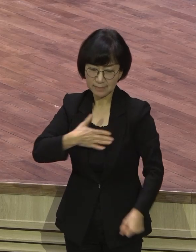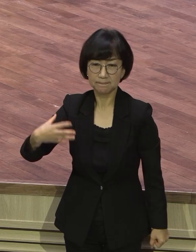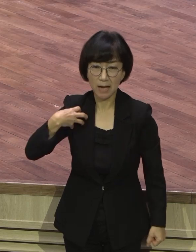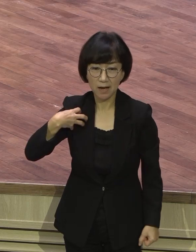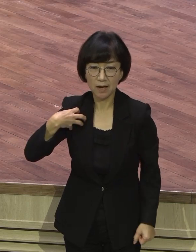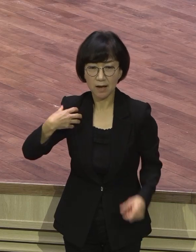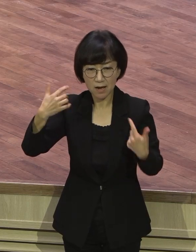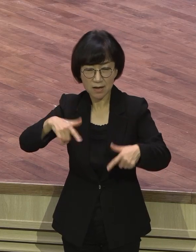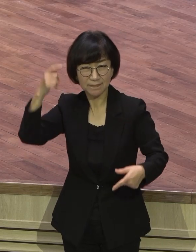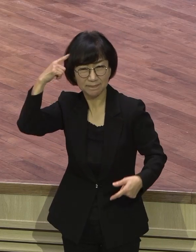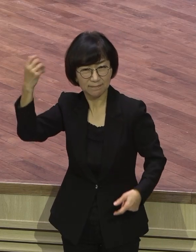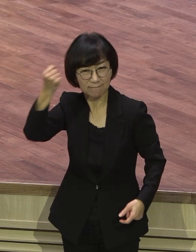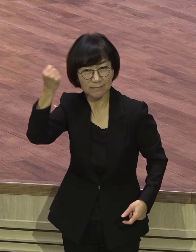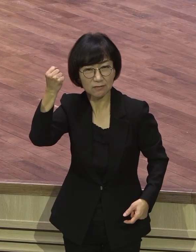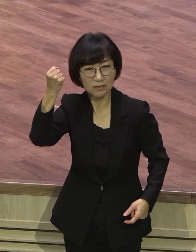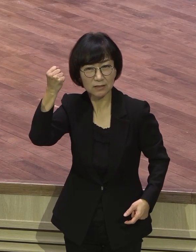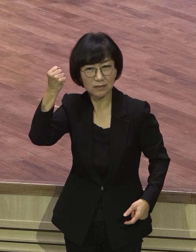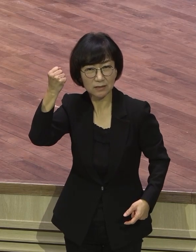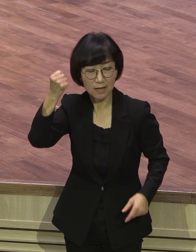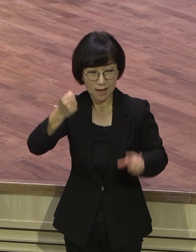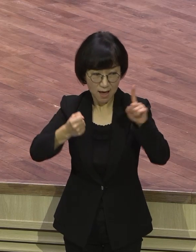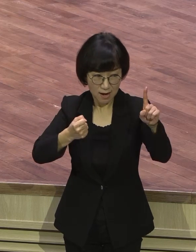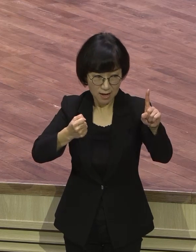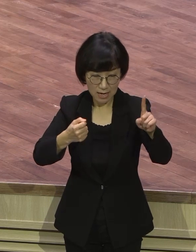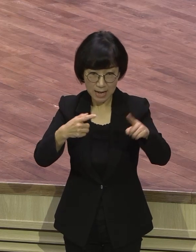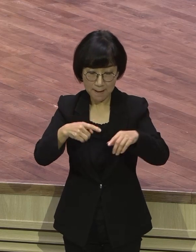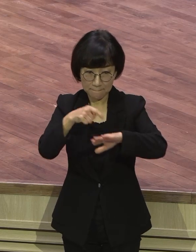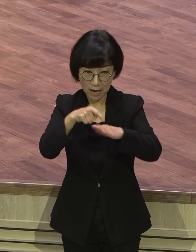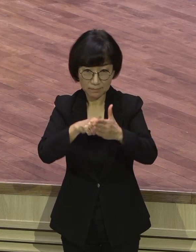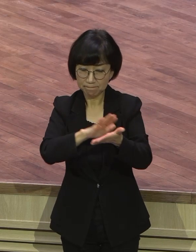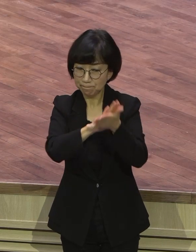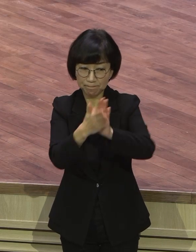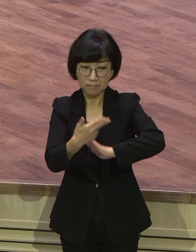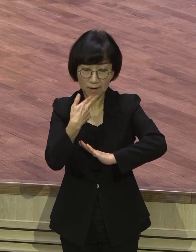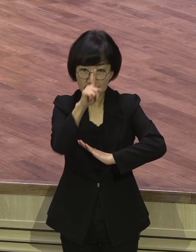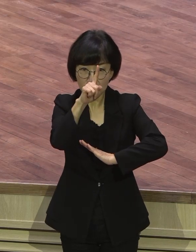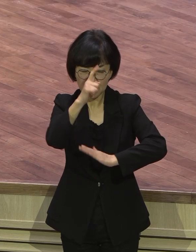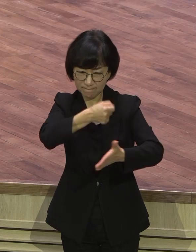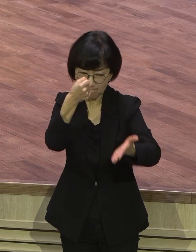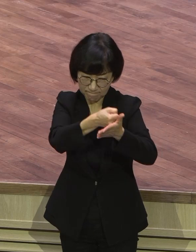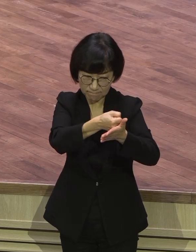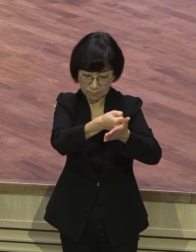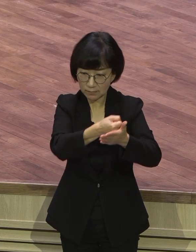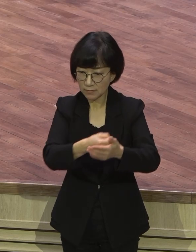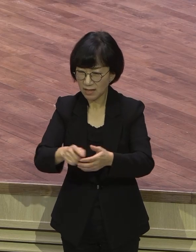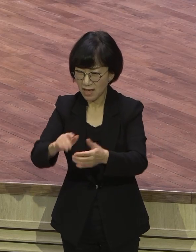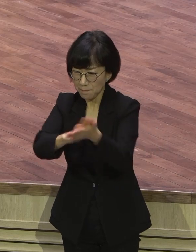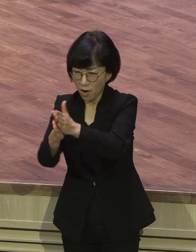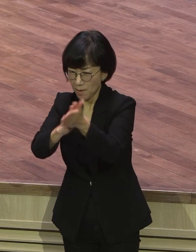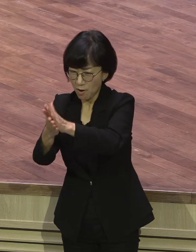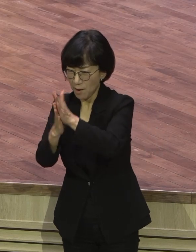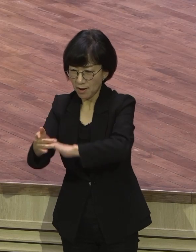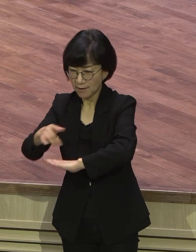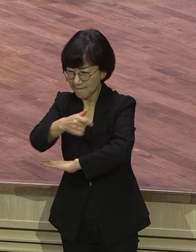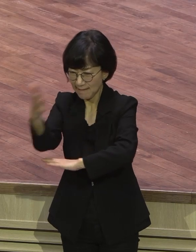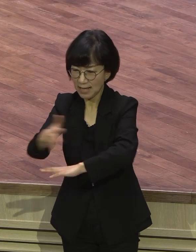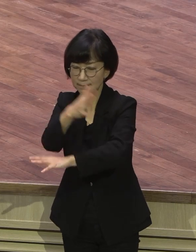거예요 이불변 엉 만편 이 사상가 제가 이 말씀 왜 드립니까